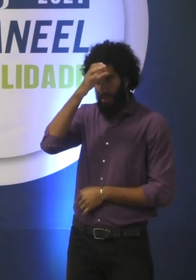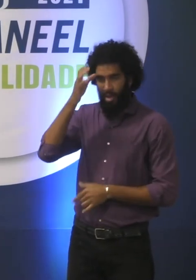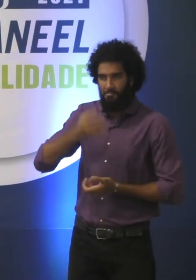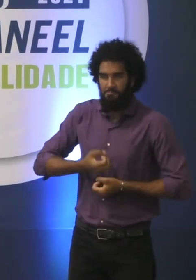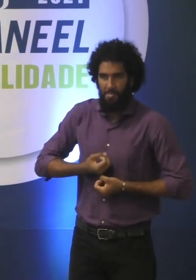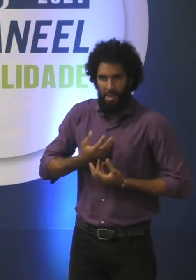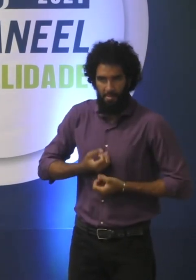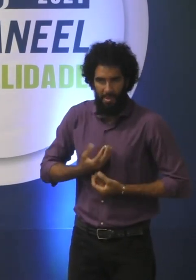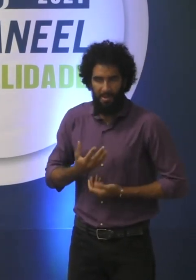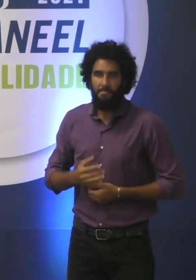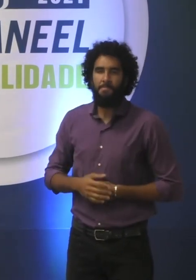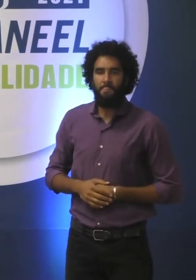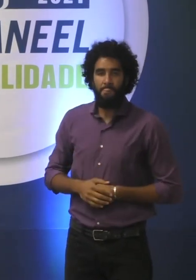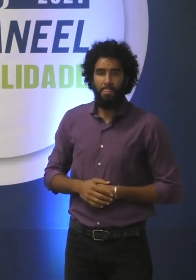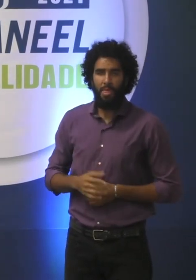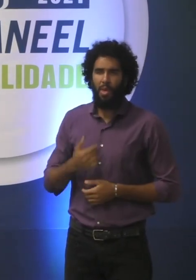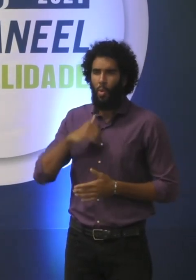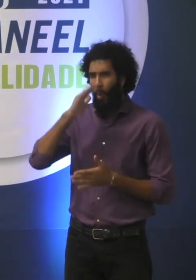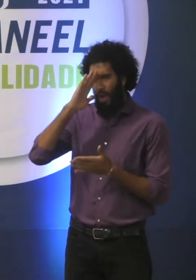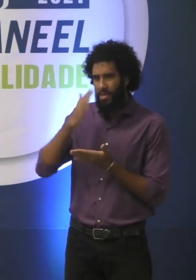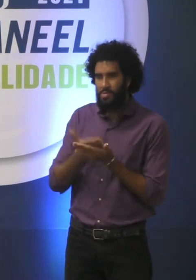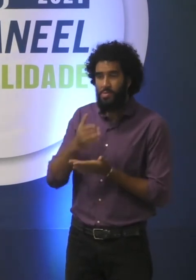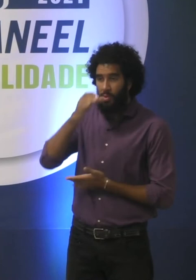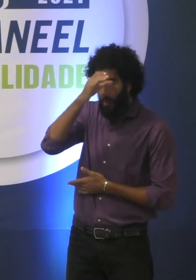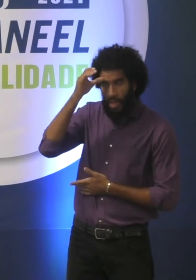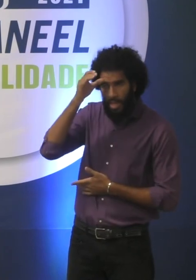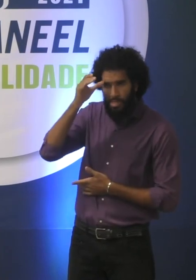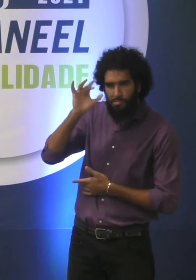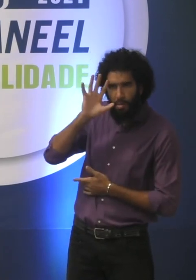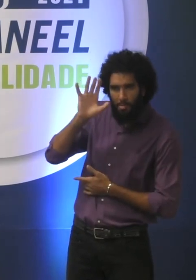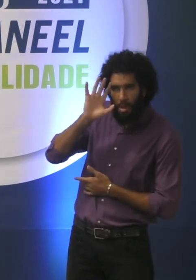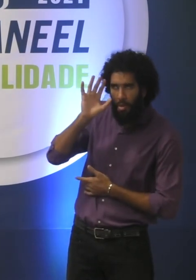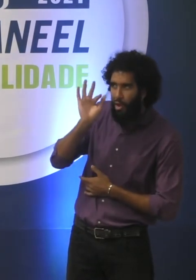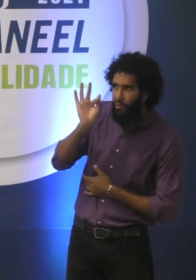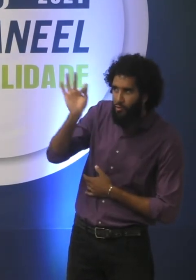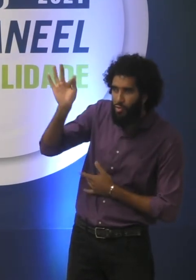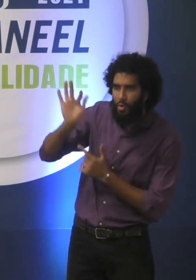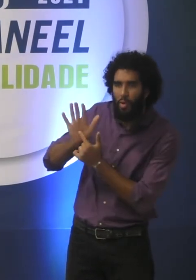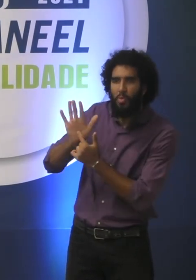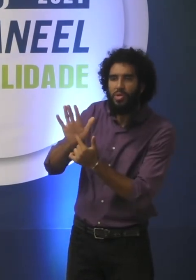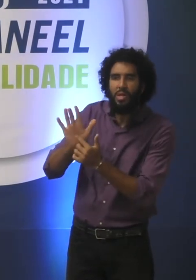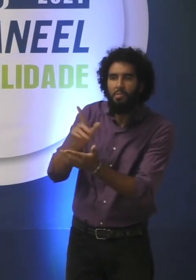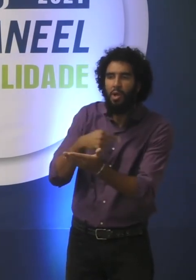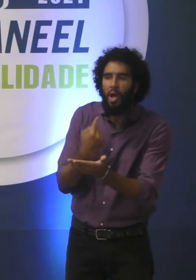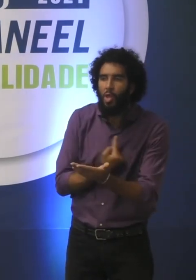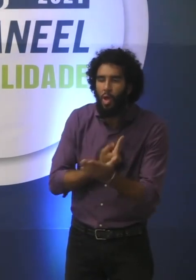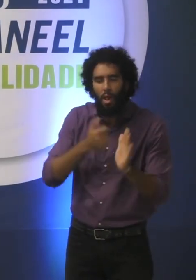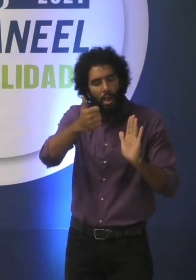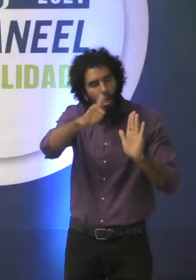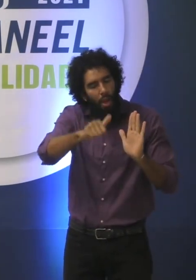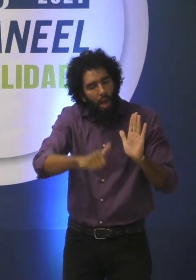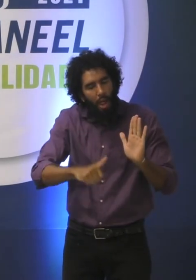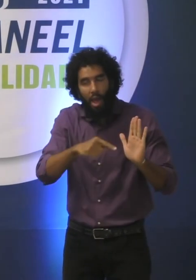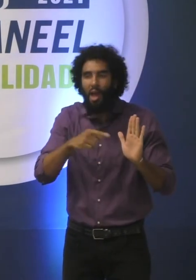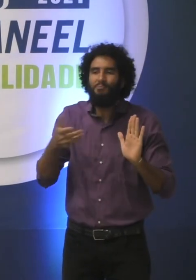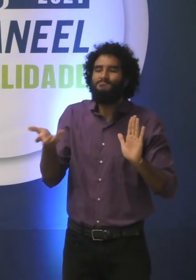E o consumidor, para mim, está olhando o futuro, está sinalizando para a gente nessas avaliações do que ele espera,